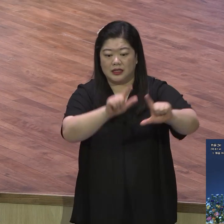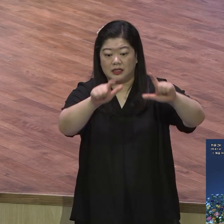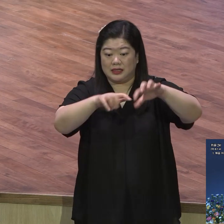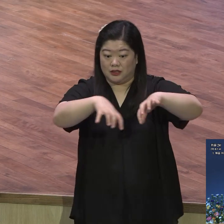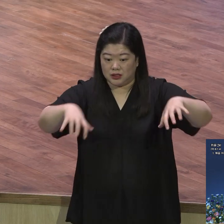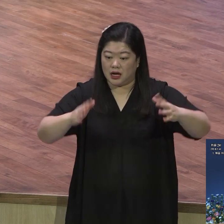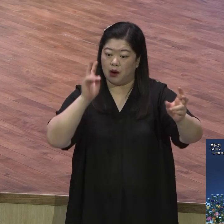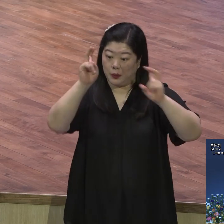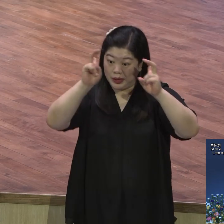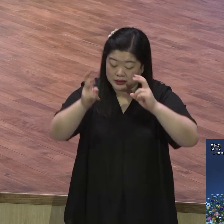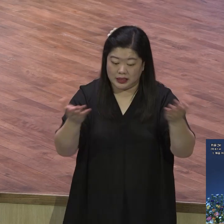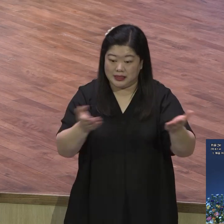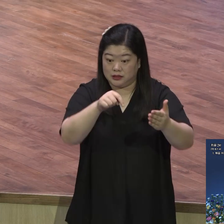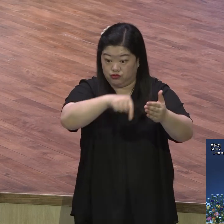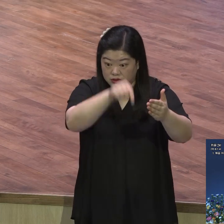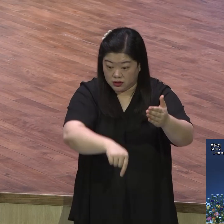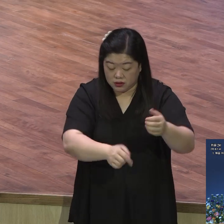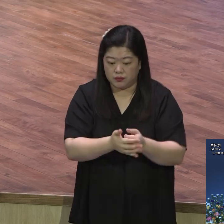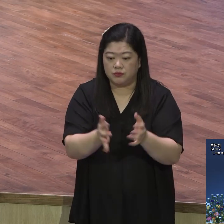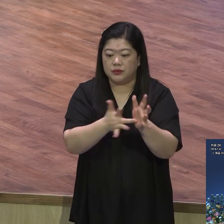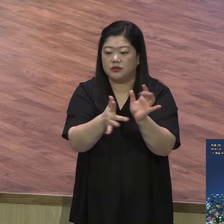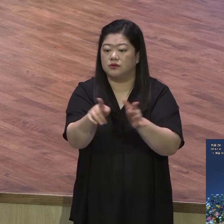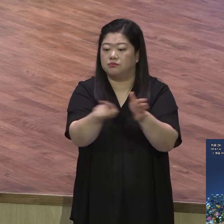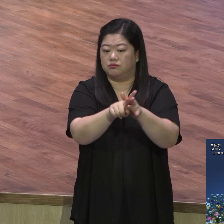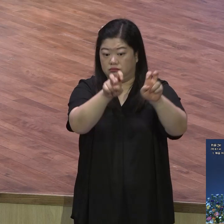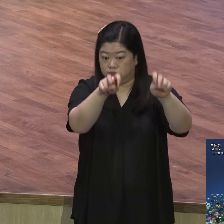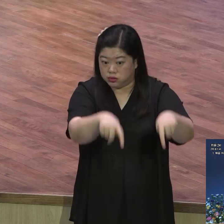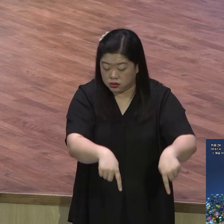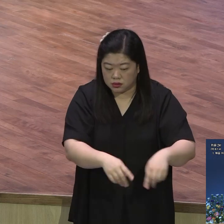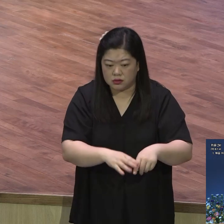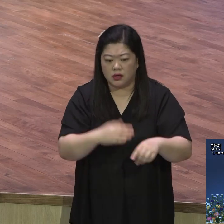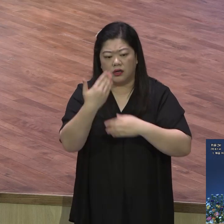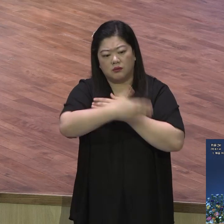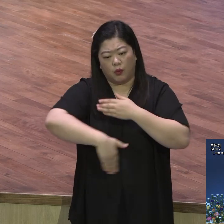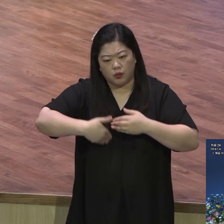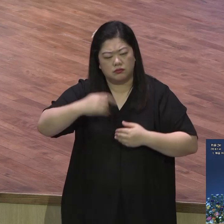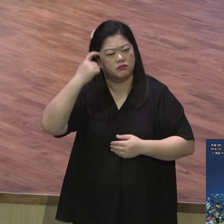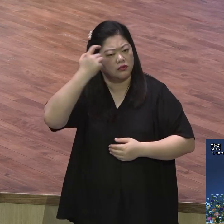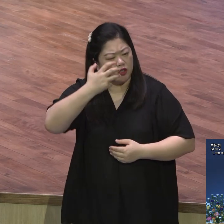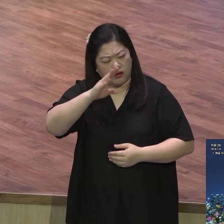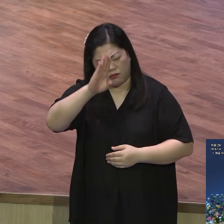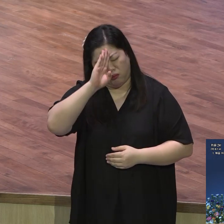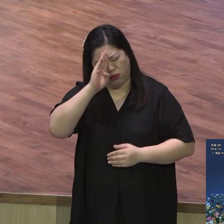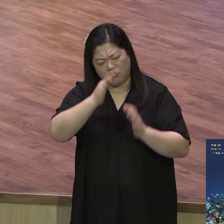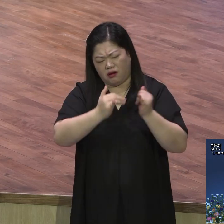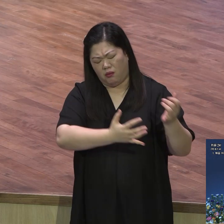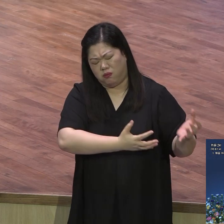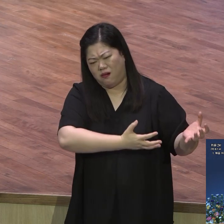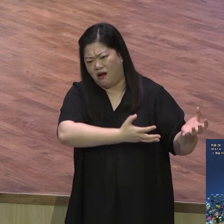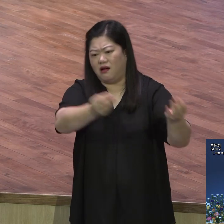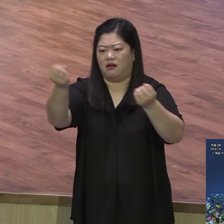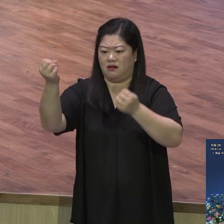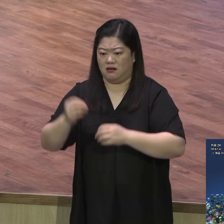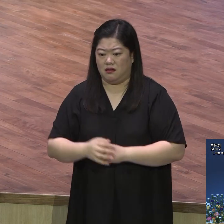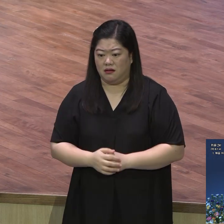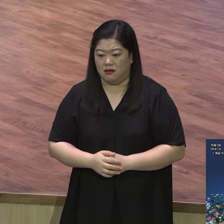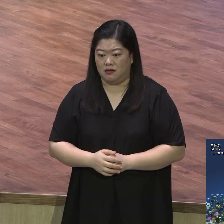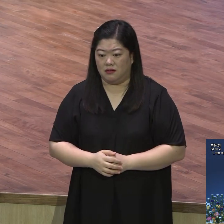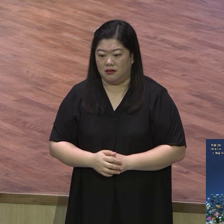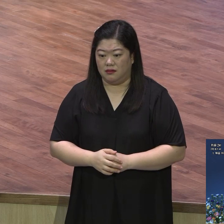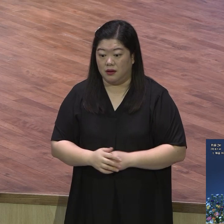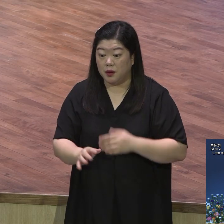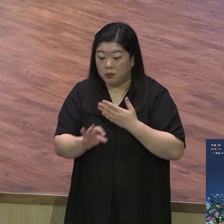소외되고 방치되고 영육관에 질병 고통받는 사람들이 많이 있을